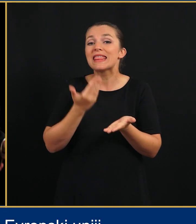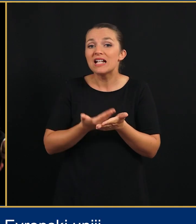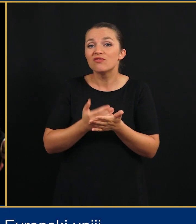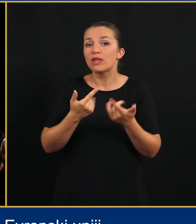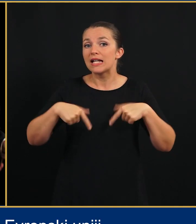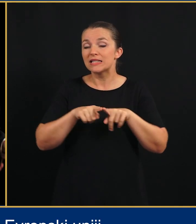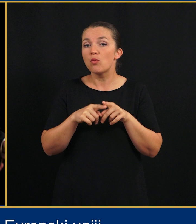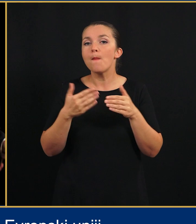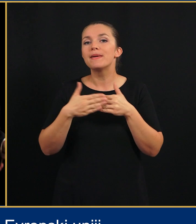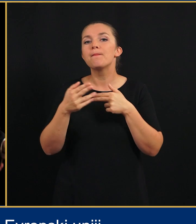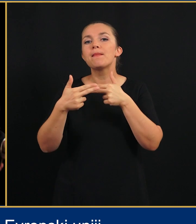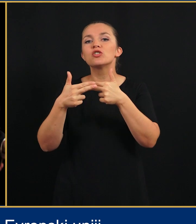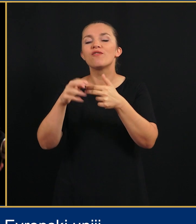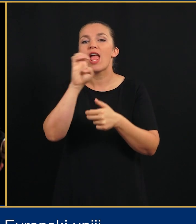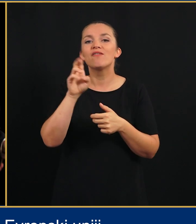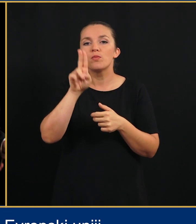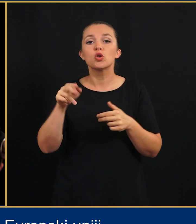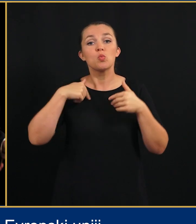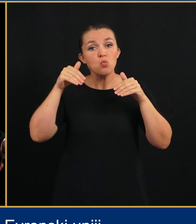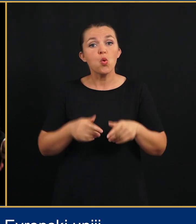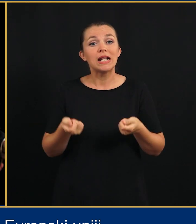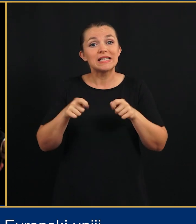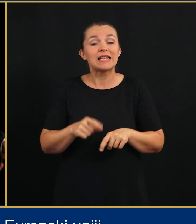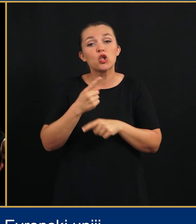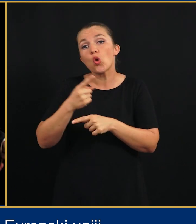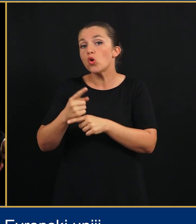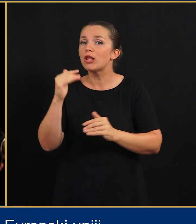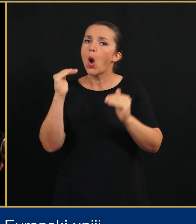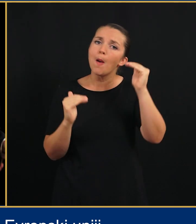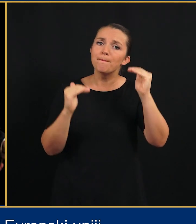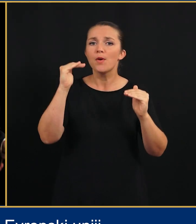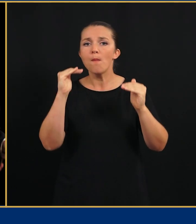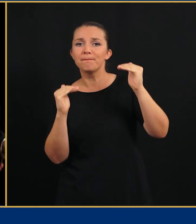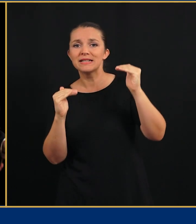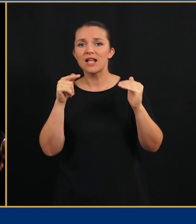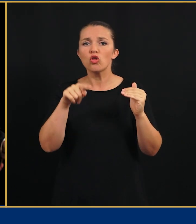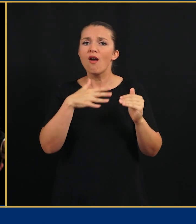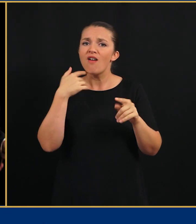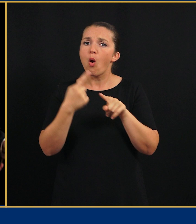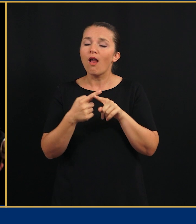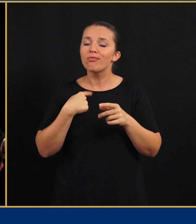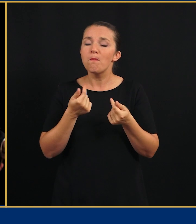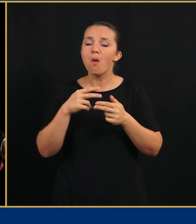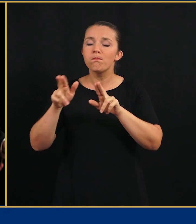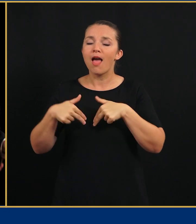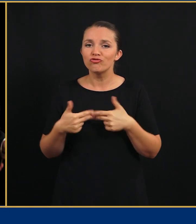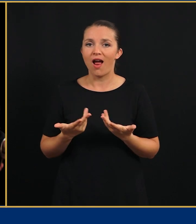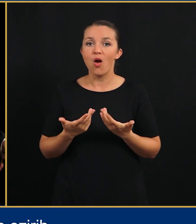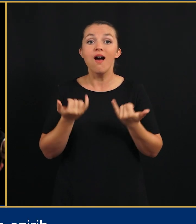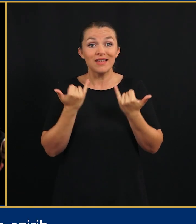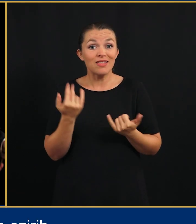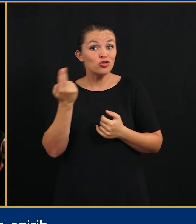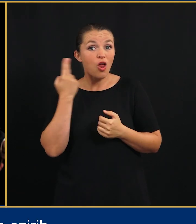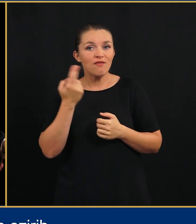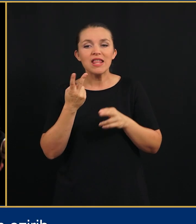da smo pri približevanju Evropski uniji morali skleniti določene kompromise, se nam je mnogotero poplačalo. Danes